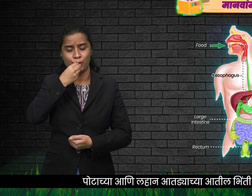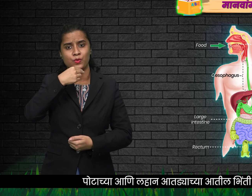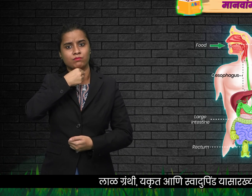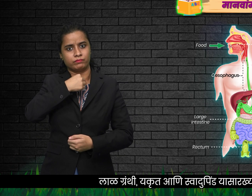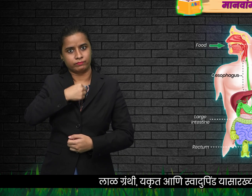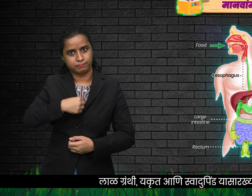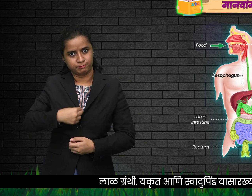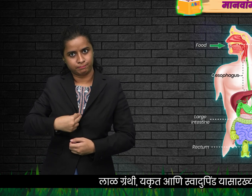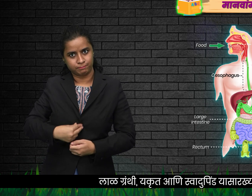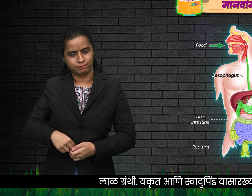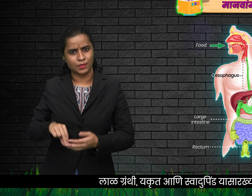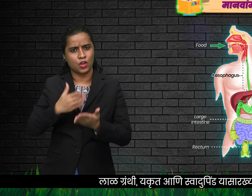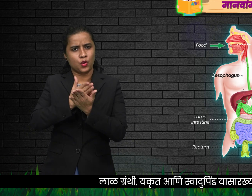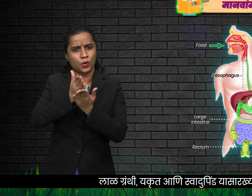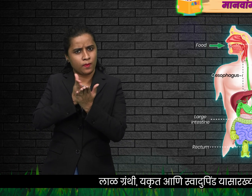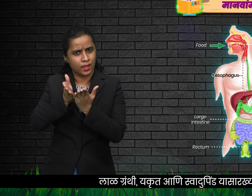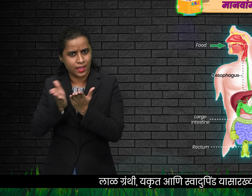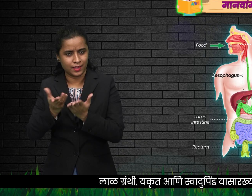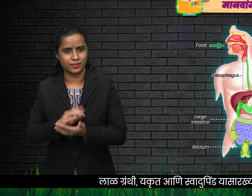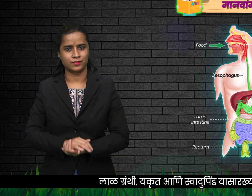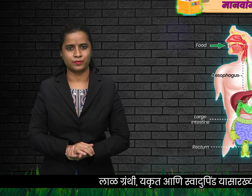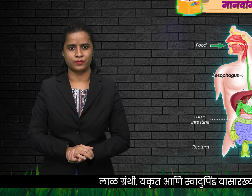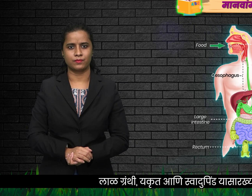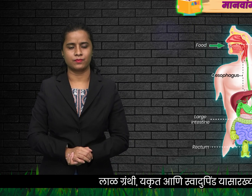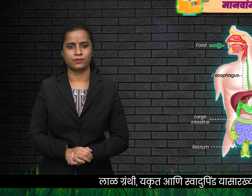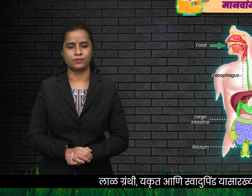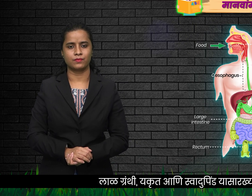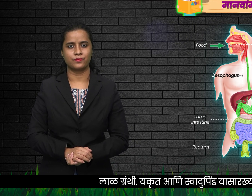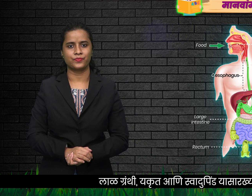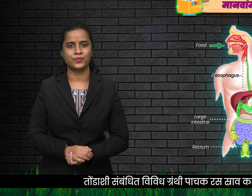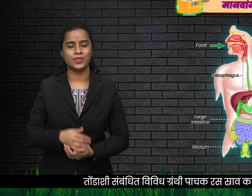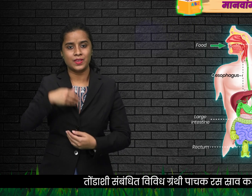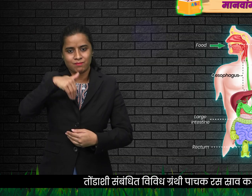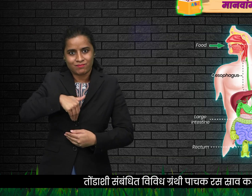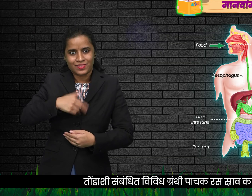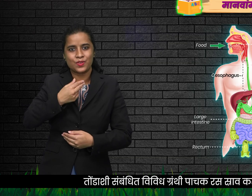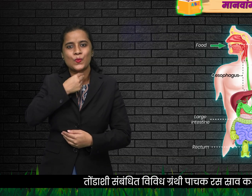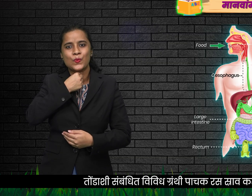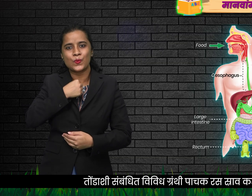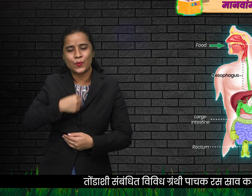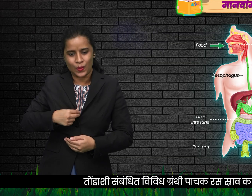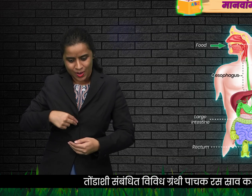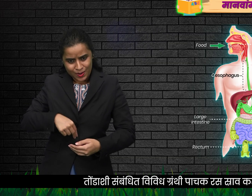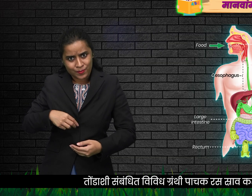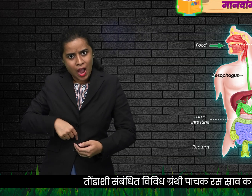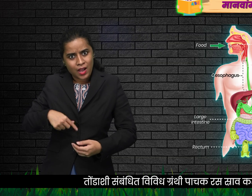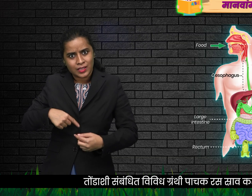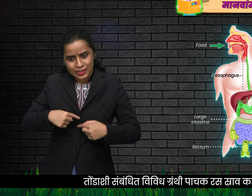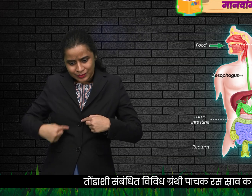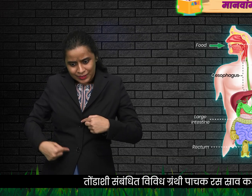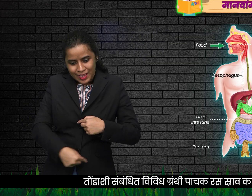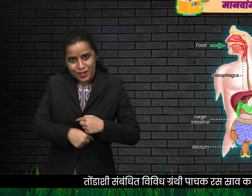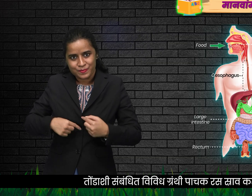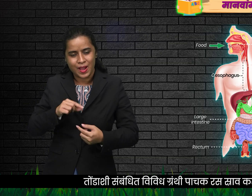आणि लाळ ग्रंथी, यकृत आणि स्वादुपिंड यासारख्या तोंडाशी संबंधित विविध